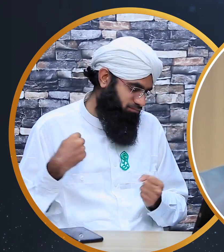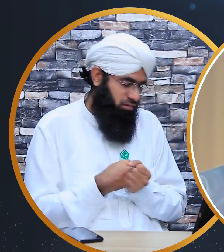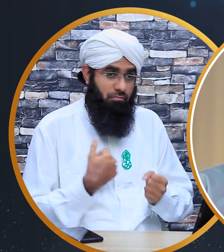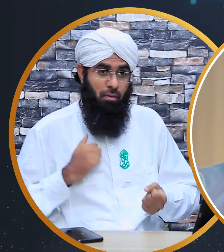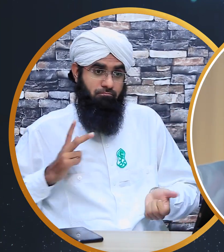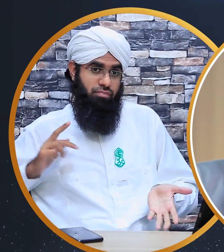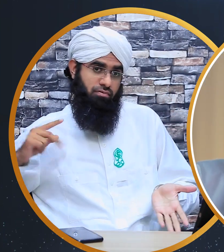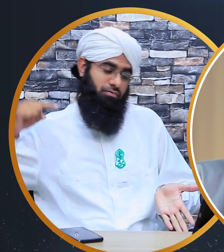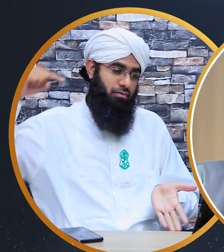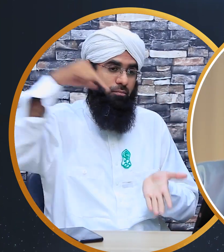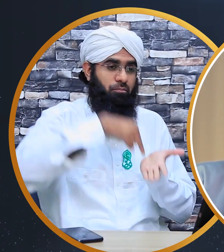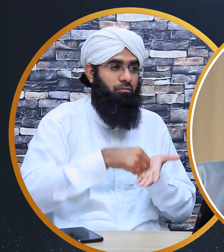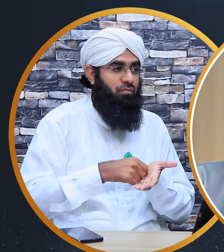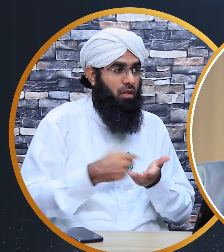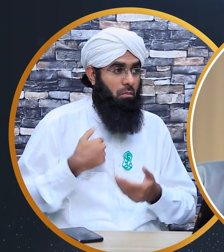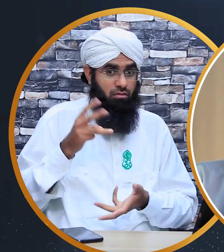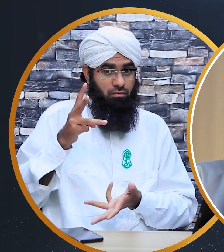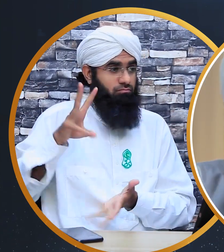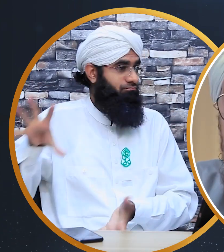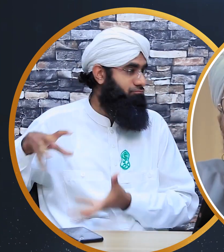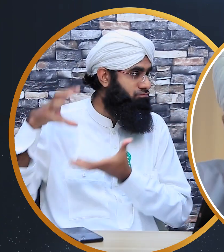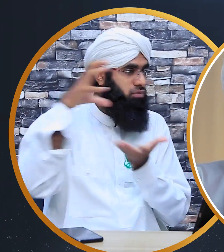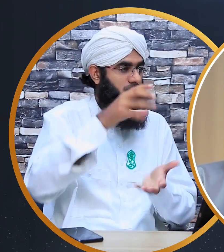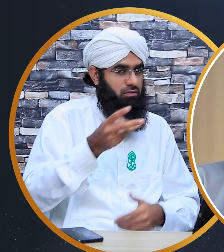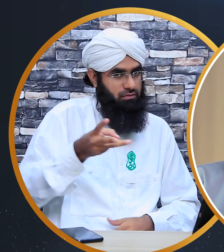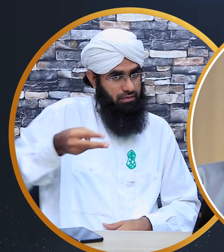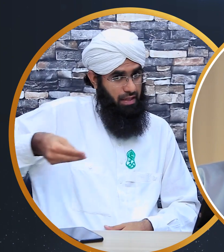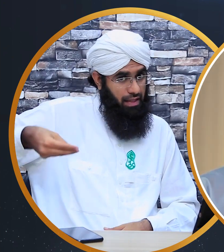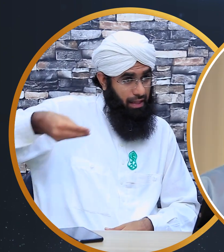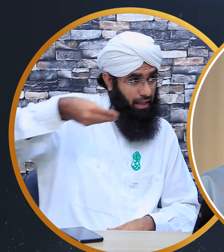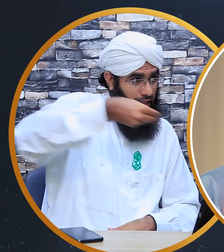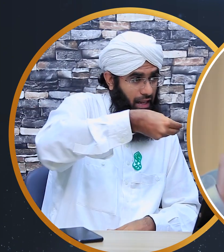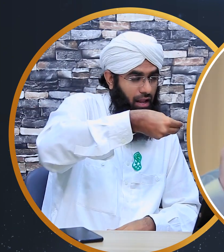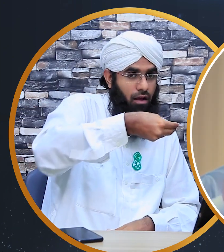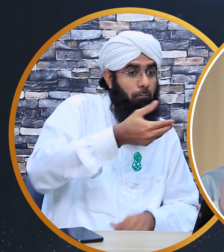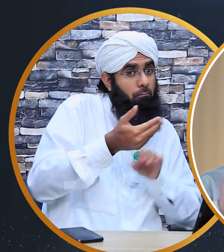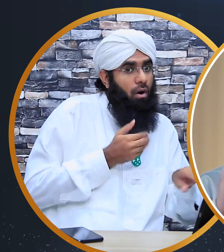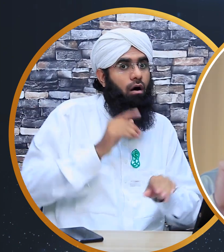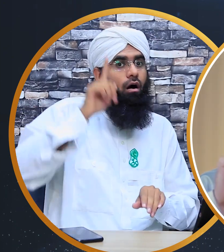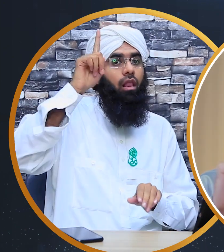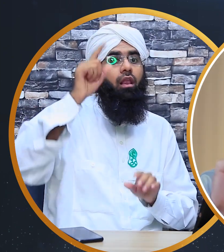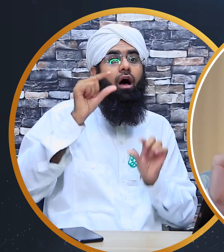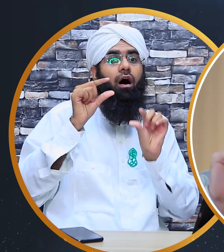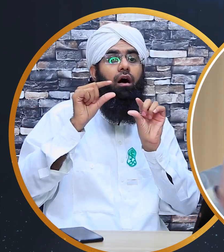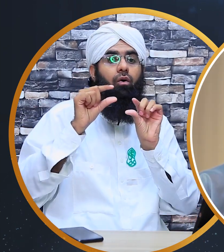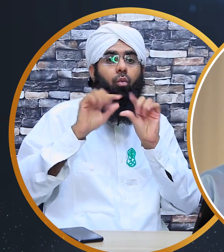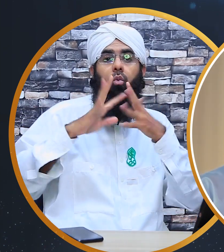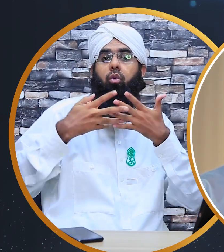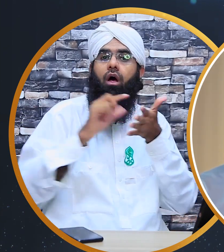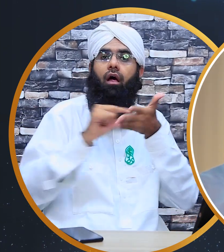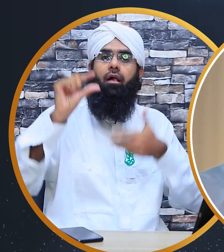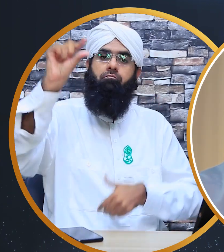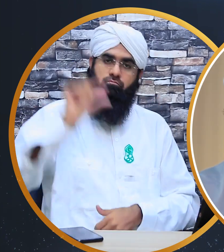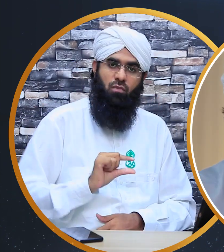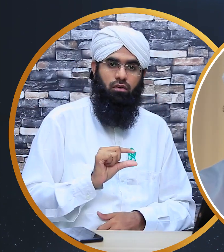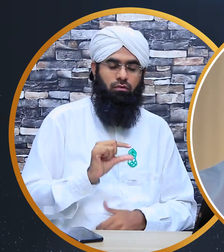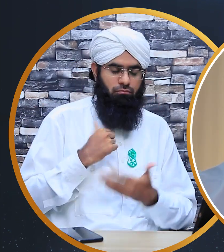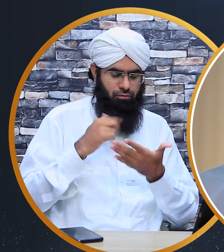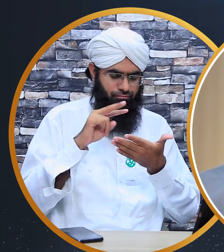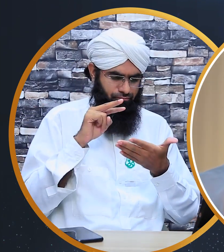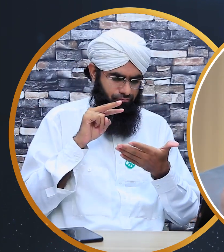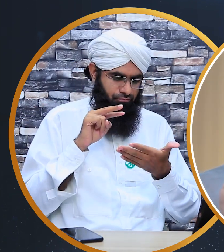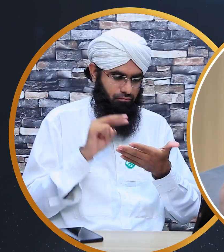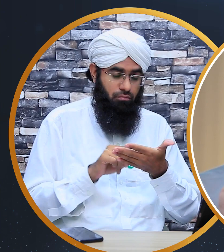اس کے آنے سے پہلے قرآن پاک کی ایک آیت نازل ہو چکی تھی، اور ان میں کچھ وہ ہیں جنہوں نے اللہ سے عہد کیا ہوا ہے کہ